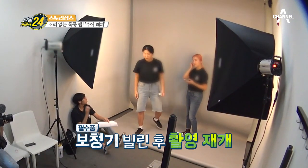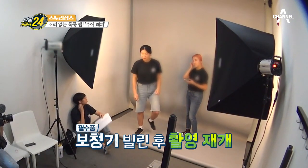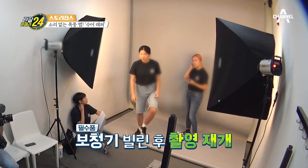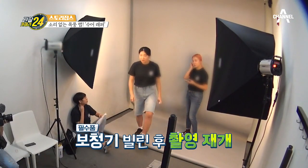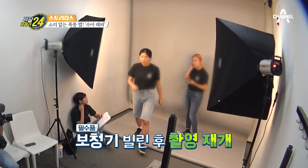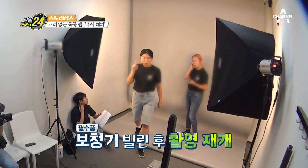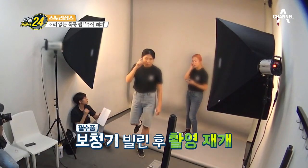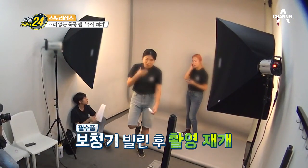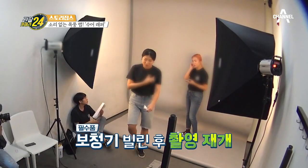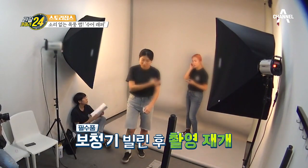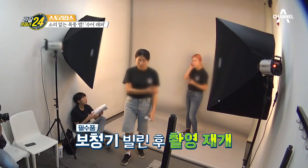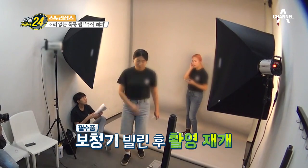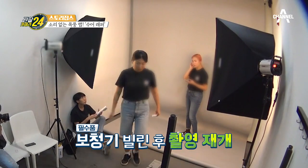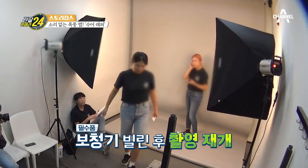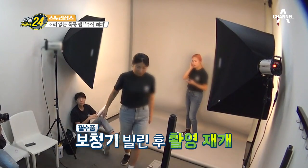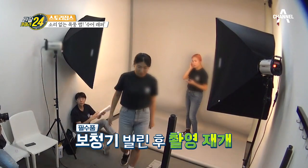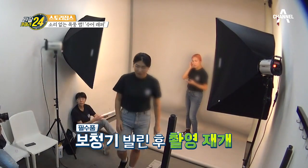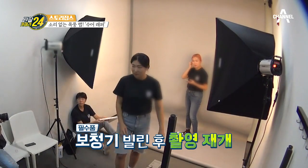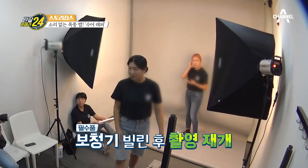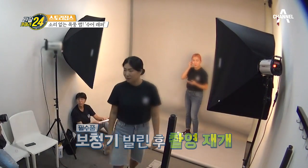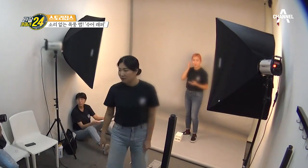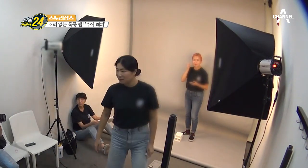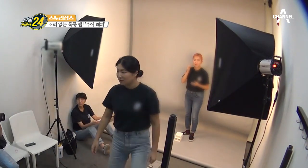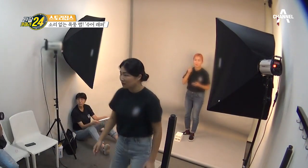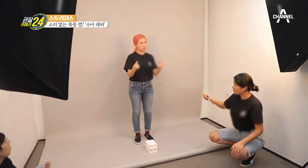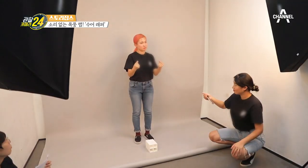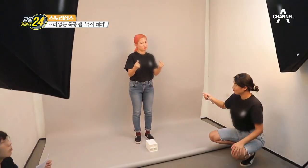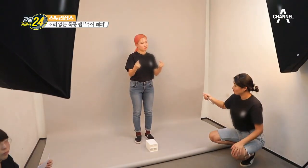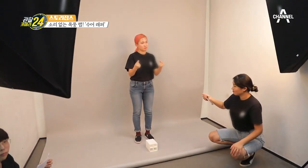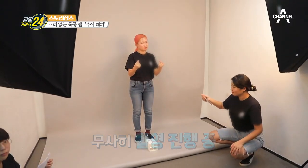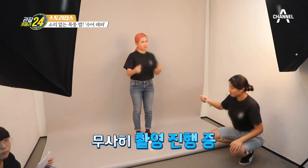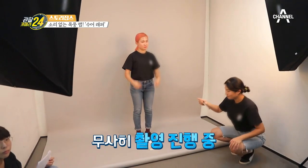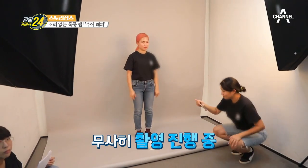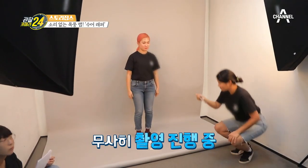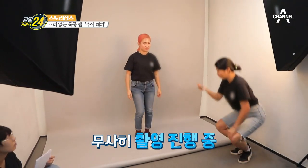순 없지만 박자를 맞추기 위해선 꼭 필요한 보청기.